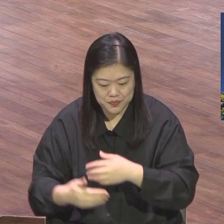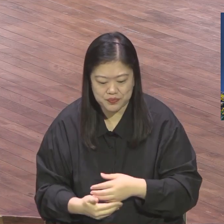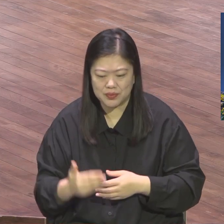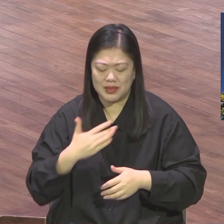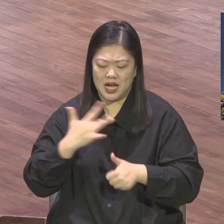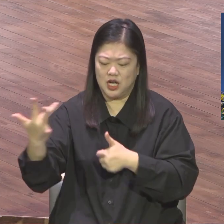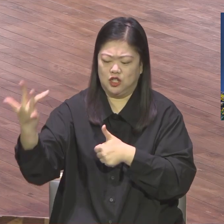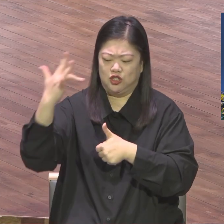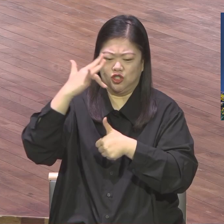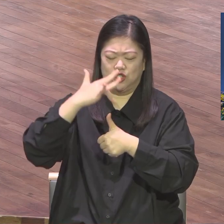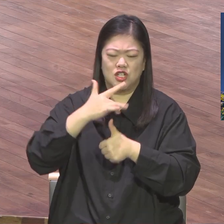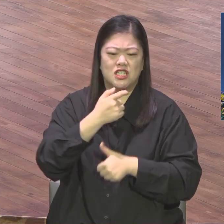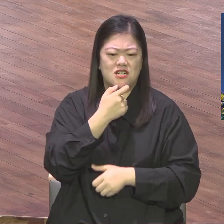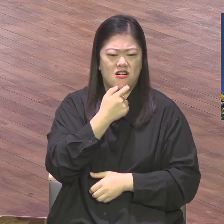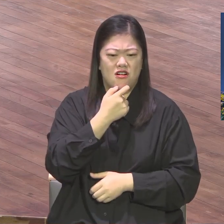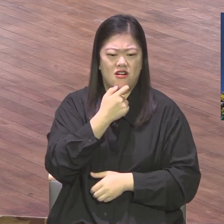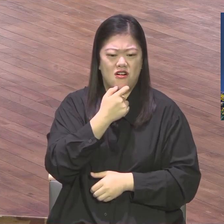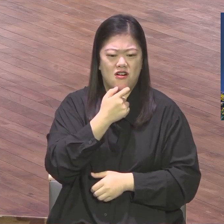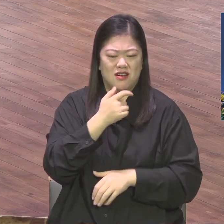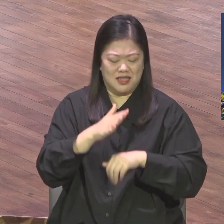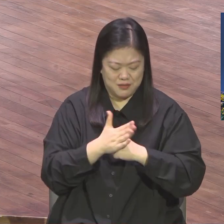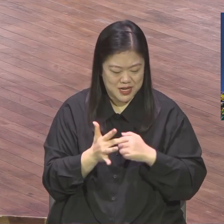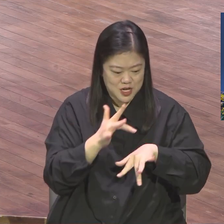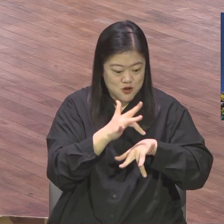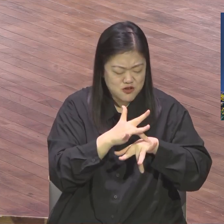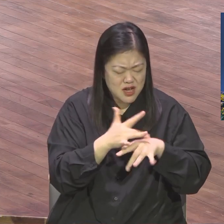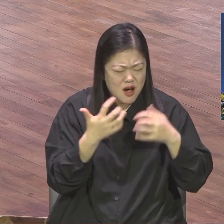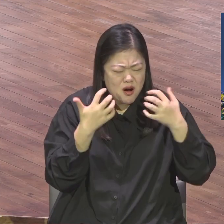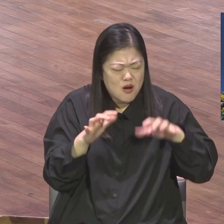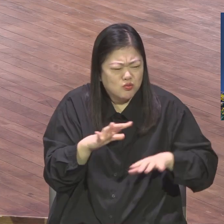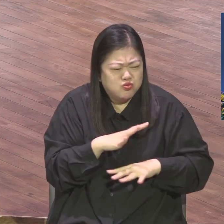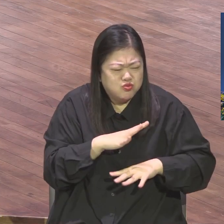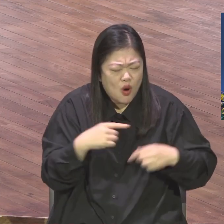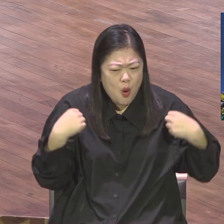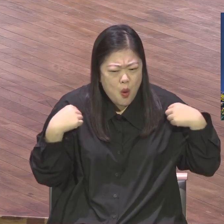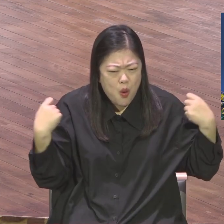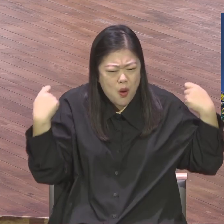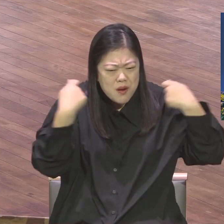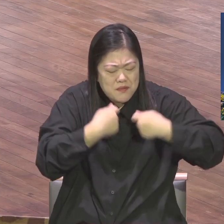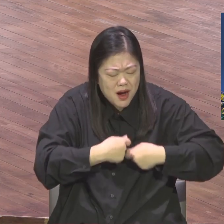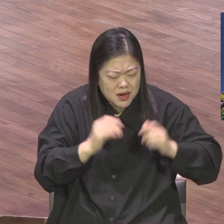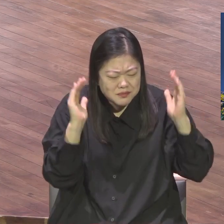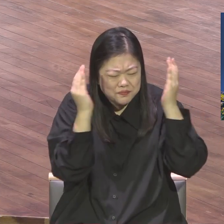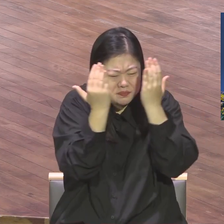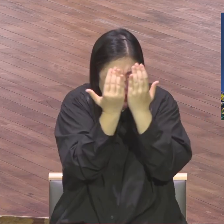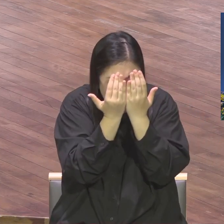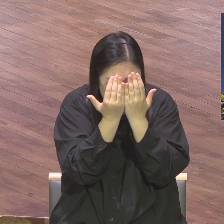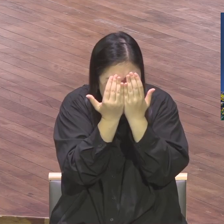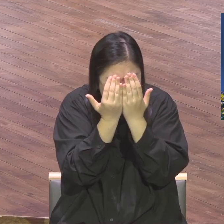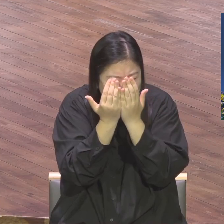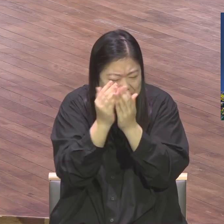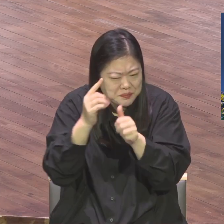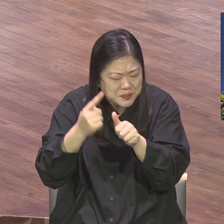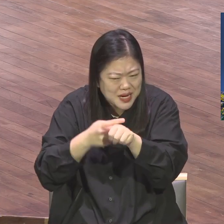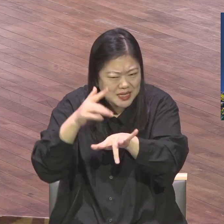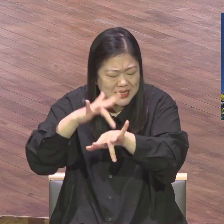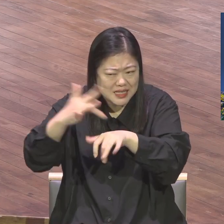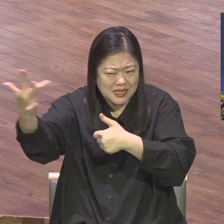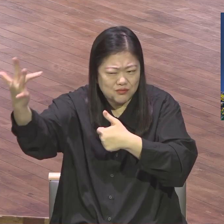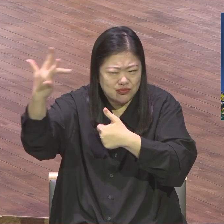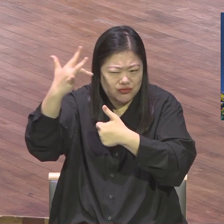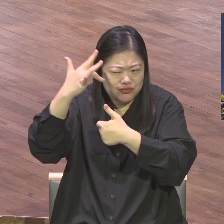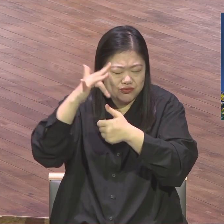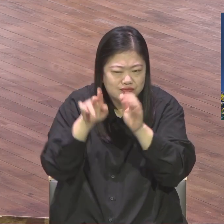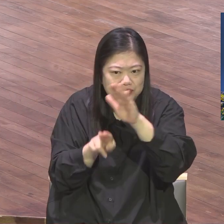분장을 하게 되면 악령이 도망간다. 그래서 유래된 건데 영적으로 볼 때 웃기는 거죠.